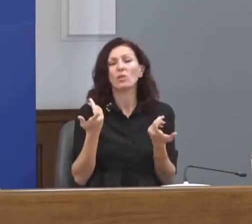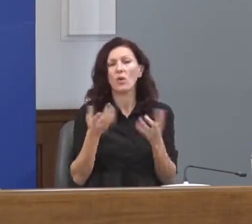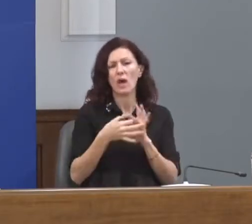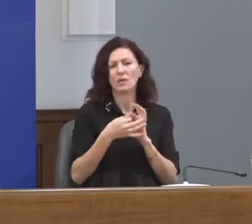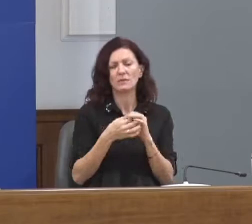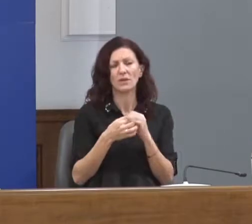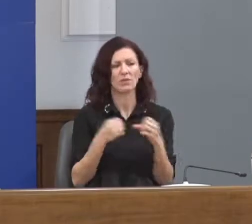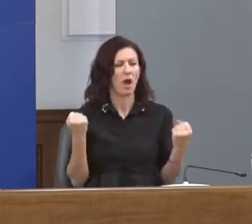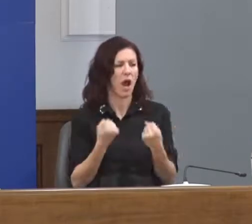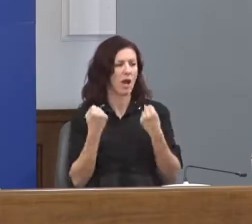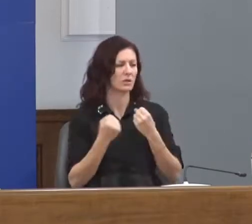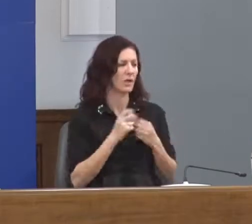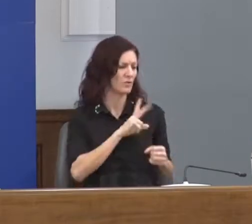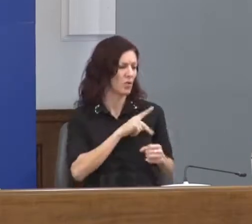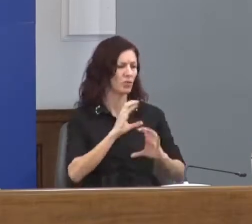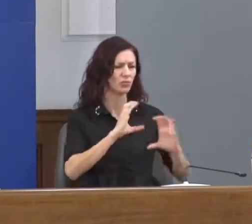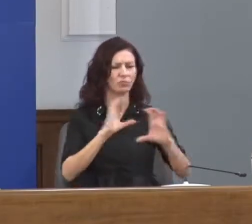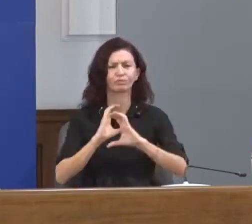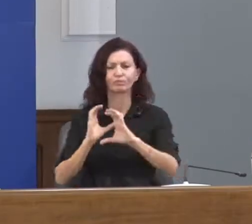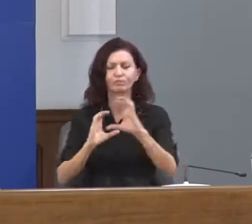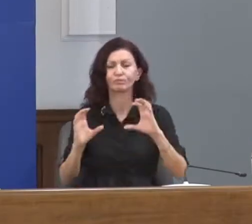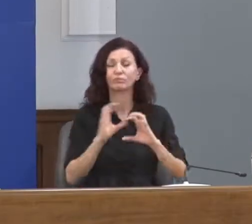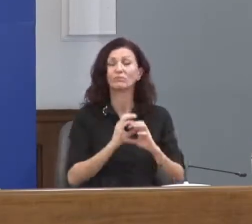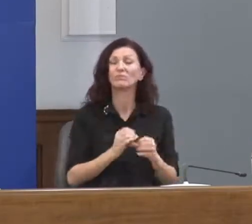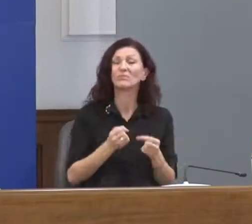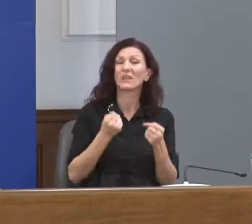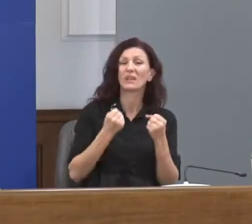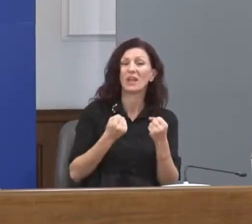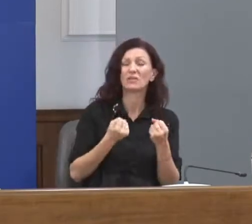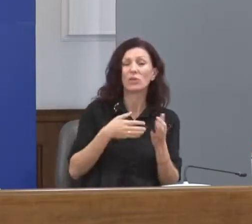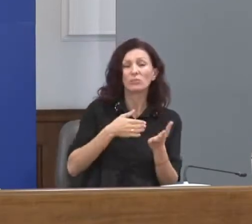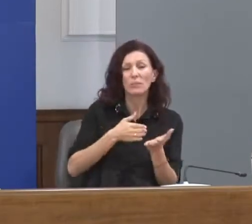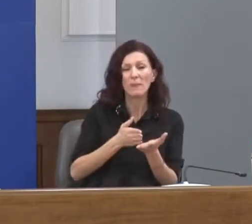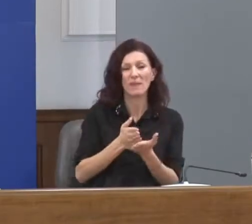поведение. Тежкото протичане на заболяването